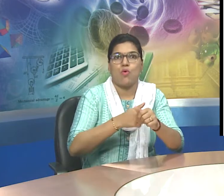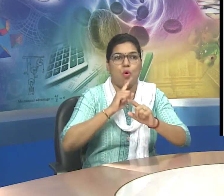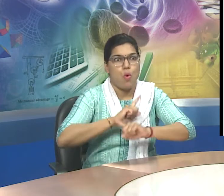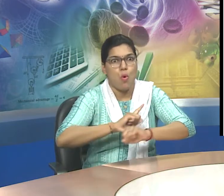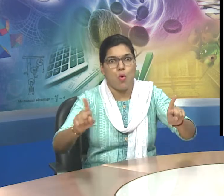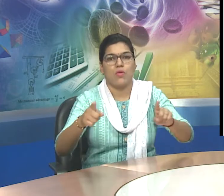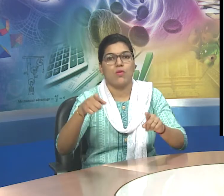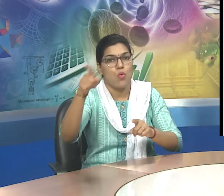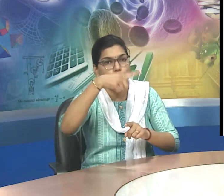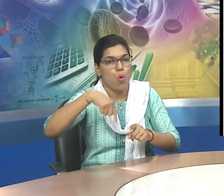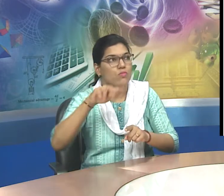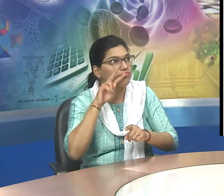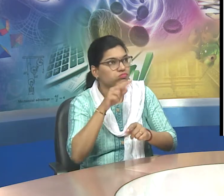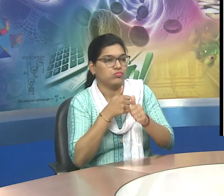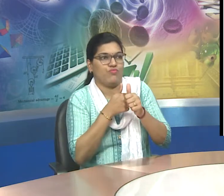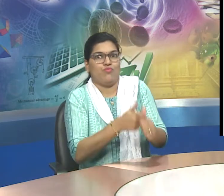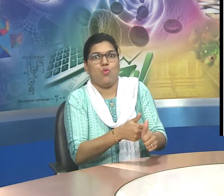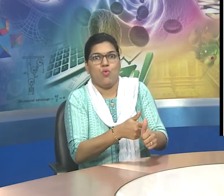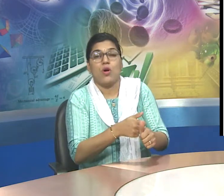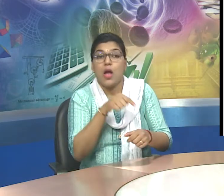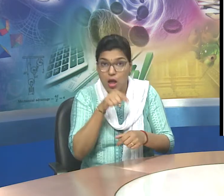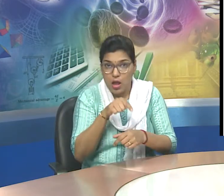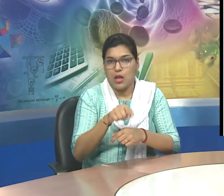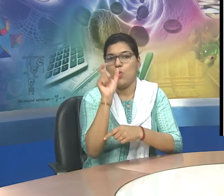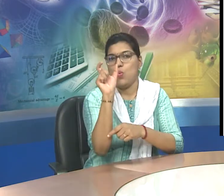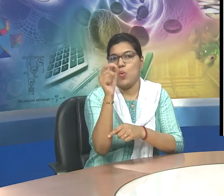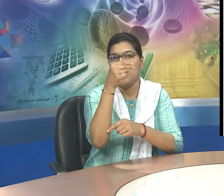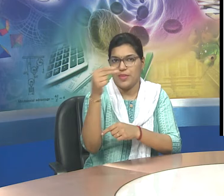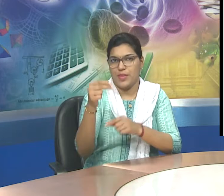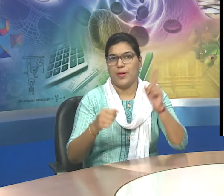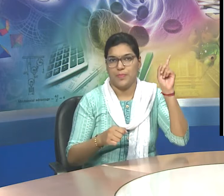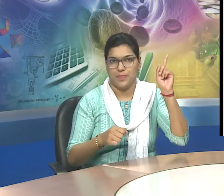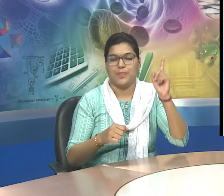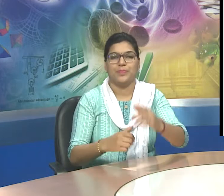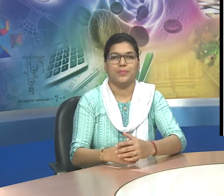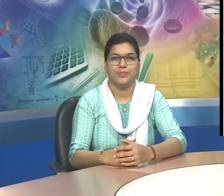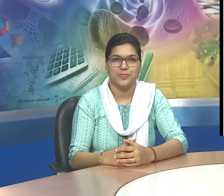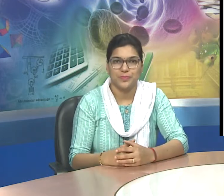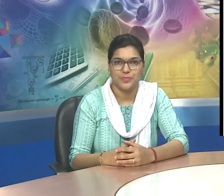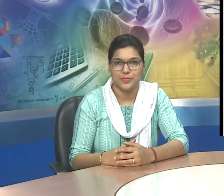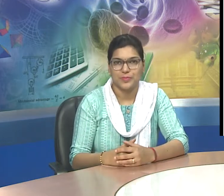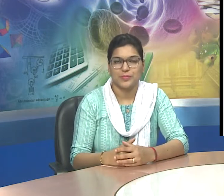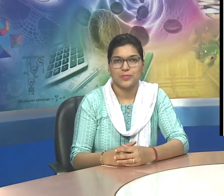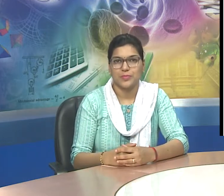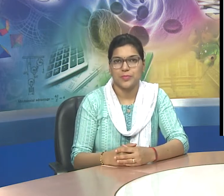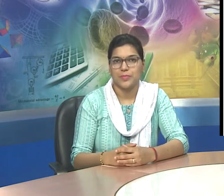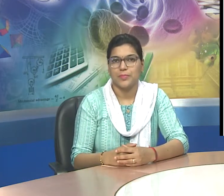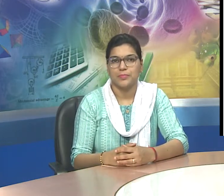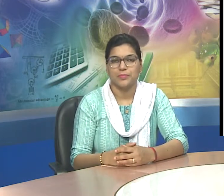जैसे कुछ कानून बनते हैं तो सभी को उसको मानना होता है, तो एनफोर्स्ड अर्थात कानून को मानना।